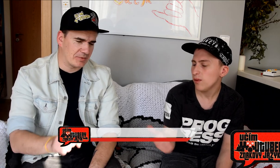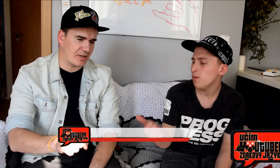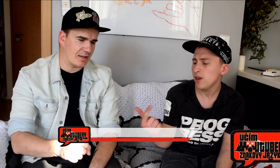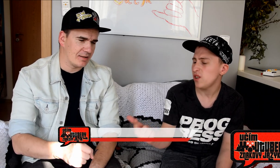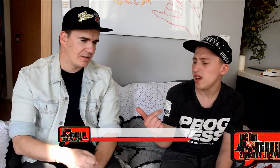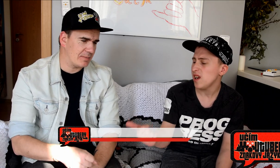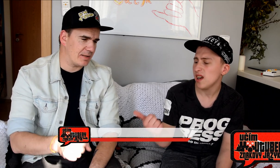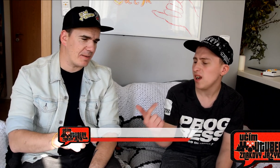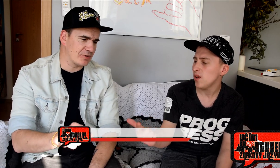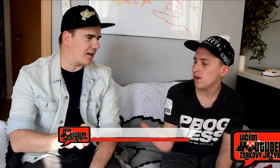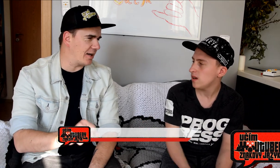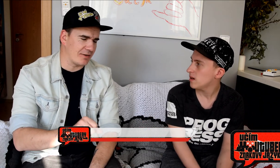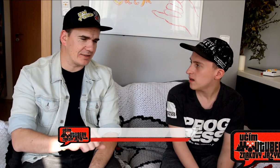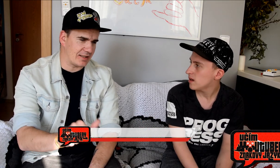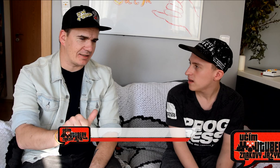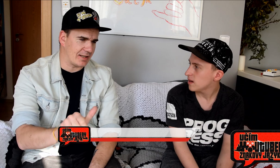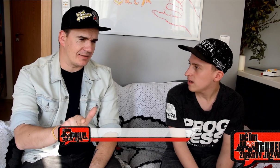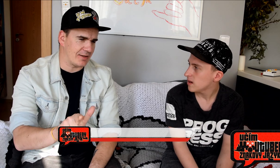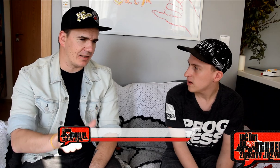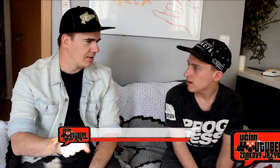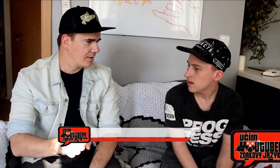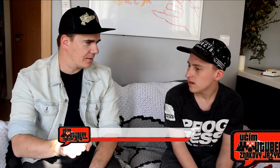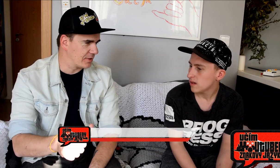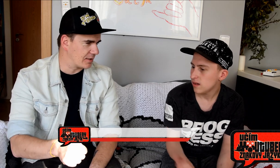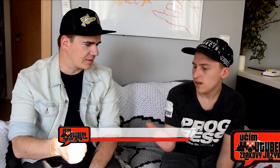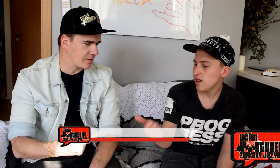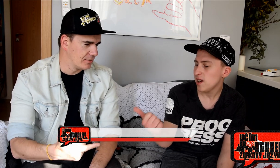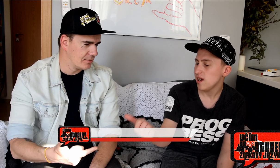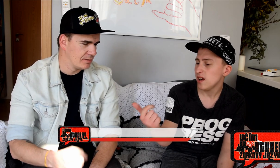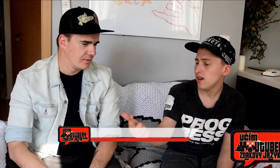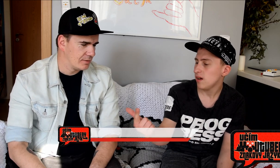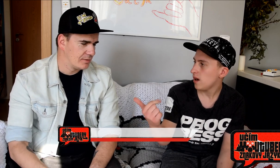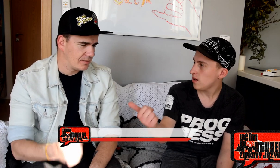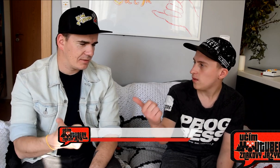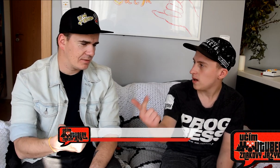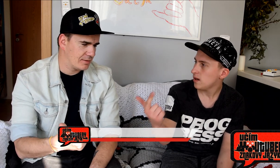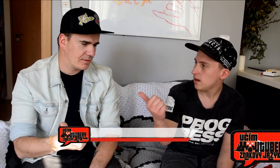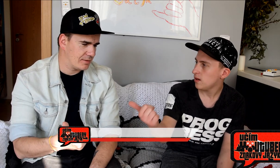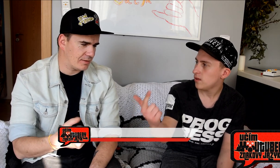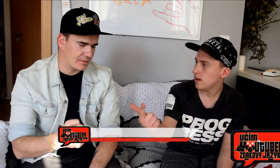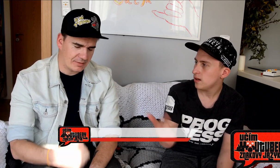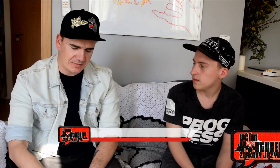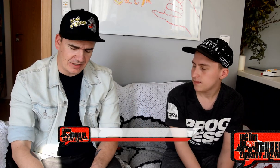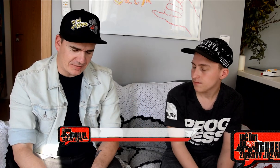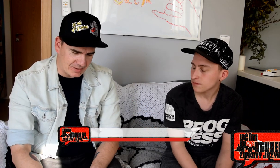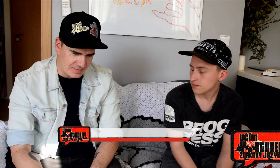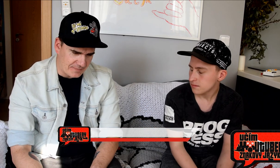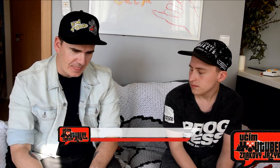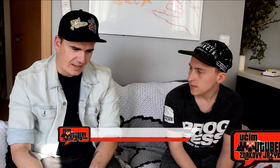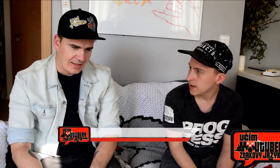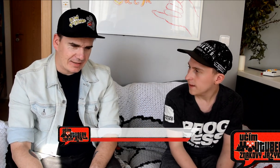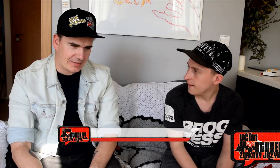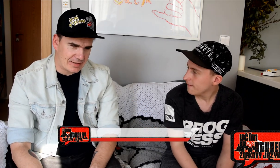spíš stejně. Nebo nemám mu to hajlovat a dělat Einzwei, nebo tak něco. To je stejně, Einzwei. Jo, dobře. Jak se